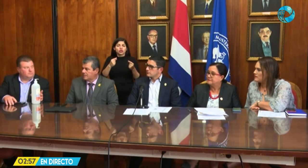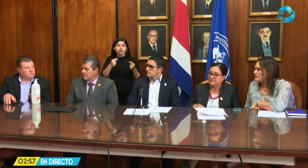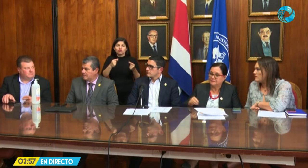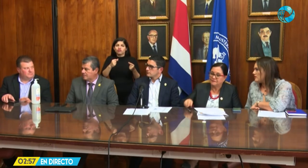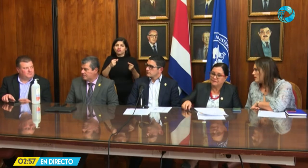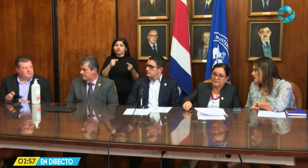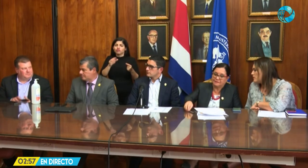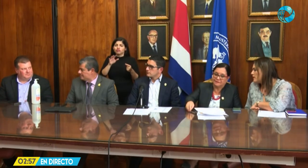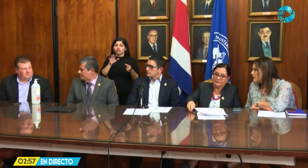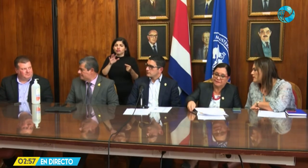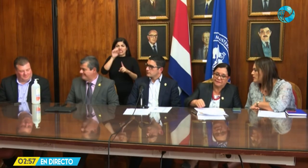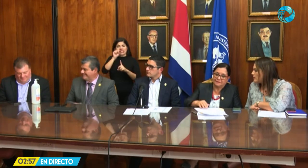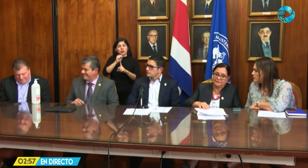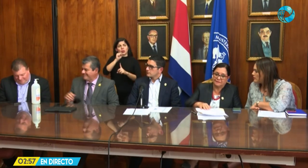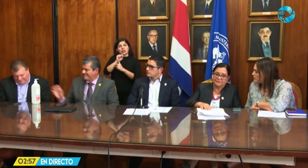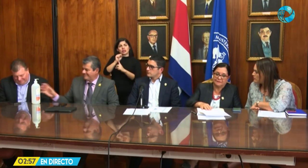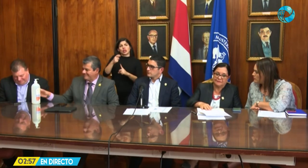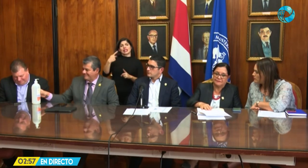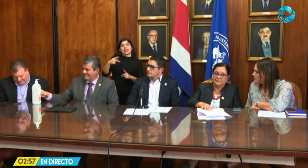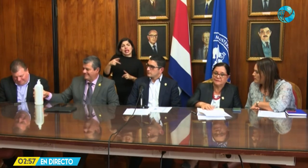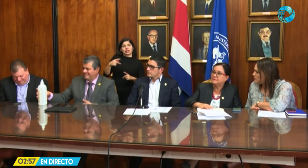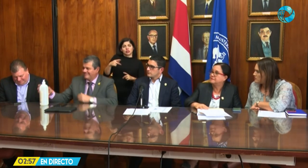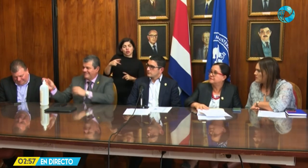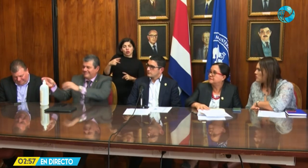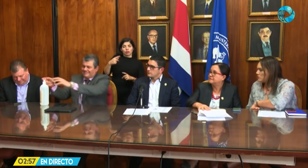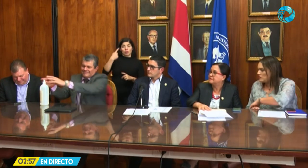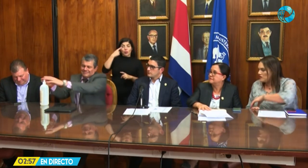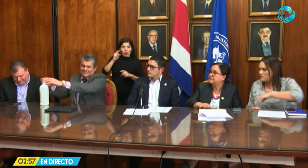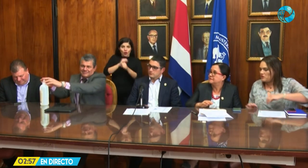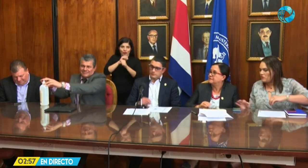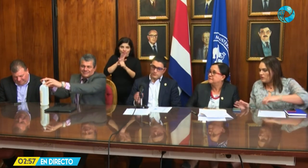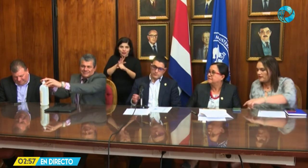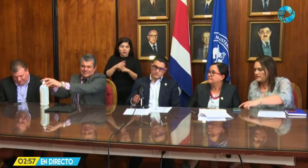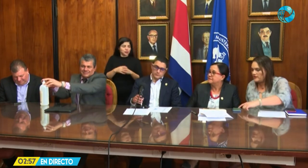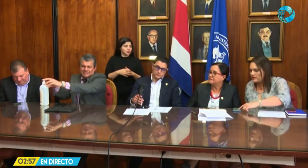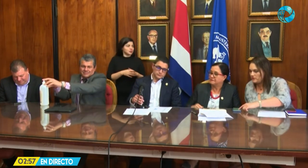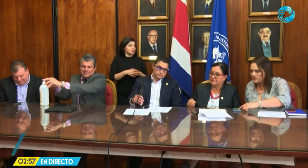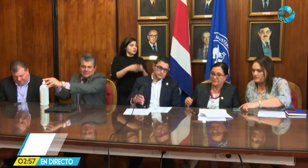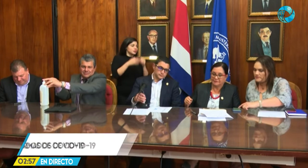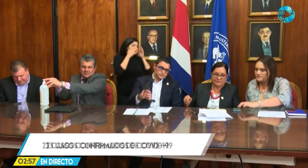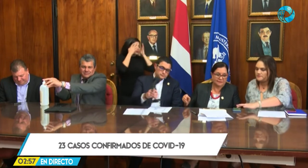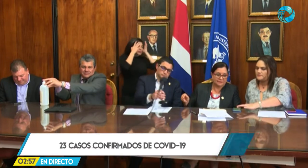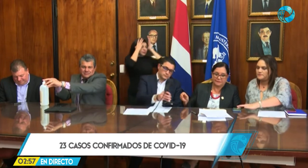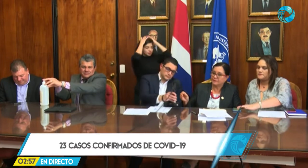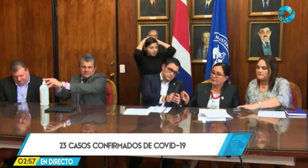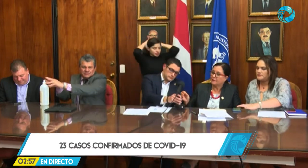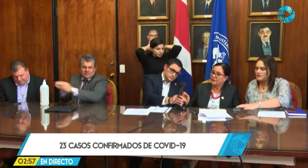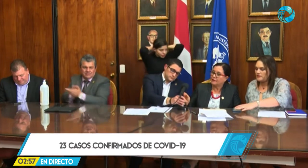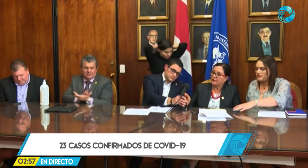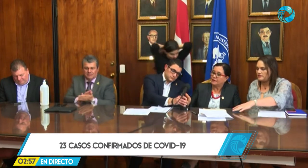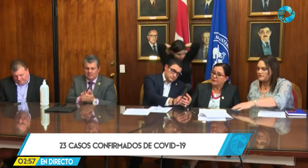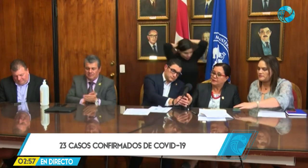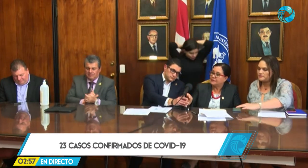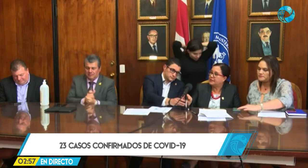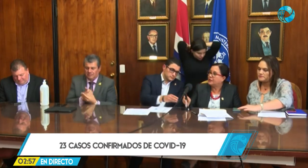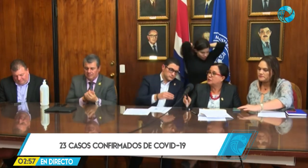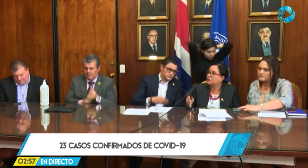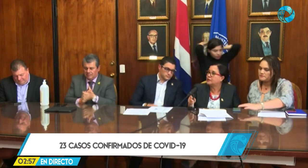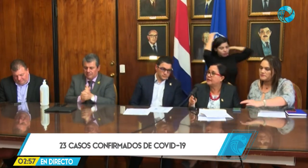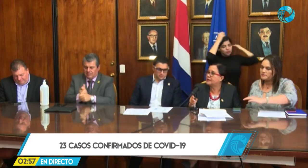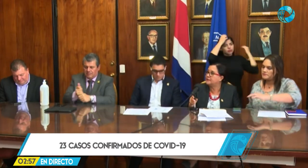en 50% de la capacidad de espacios de reunión y suspensión de viajes al extranjero para empleados públicos. Estaremos detallando